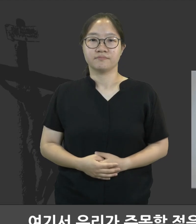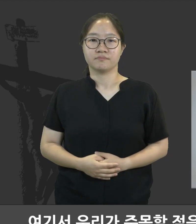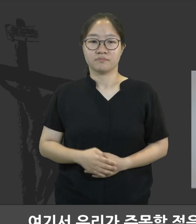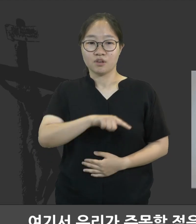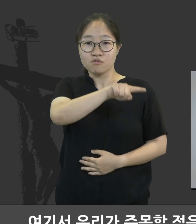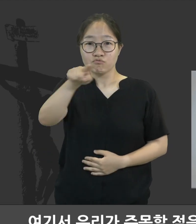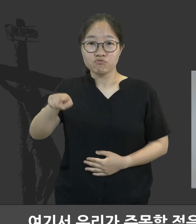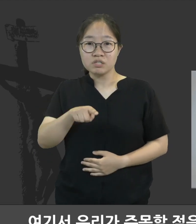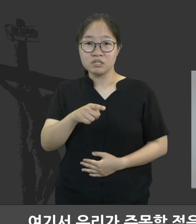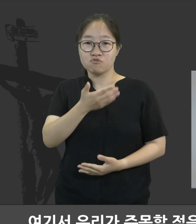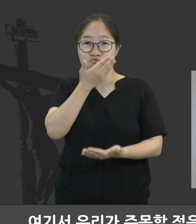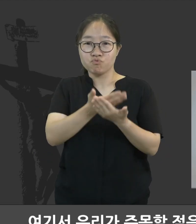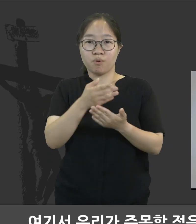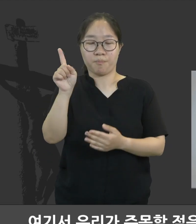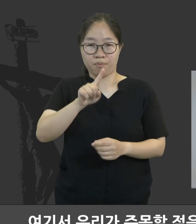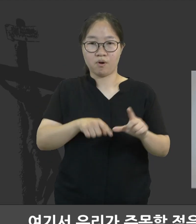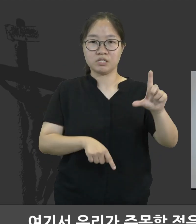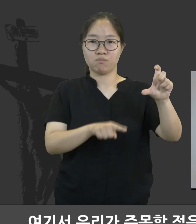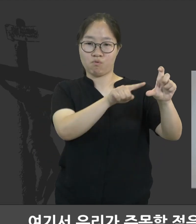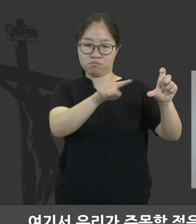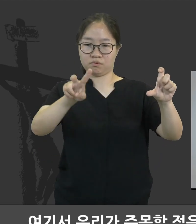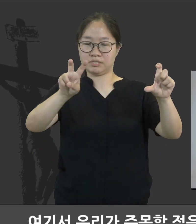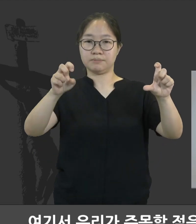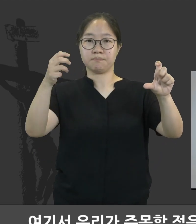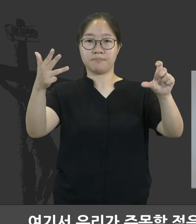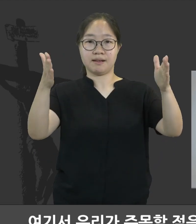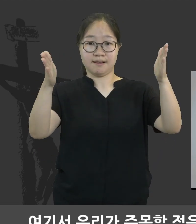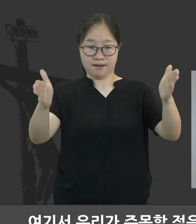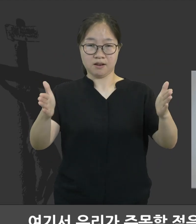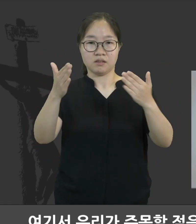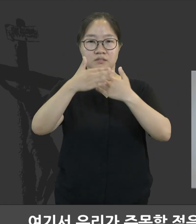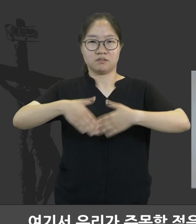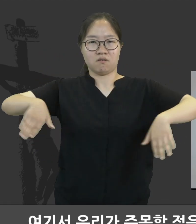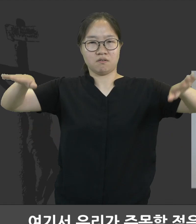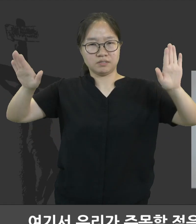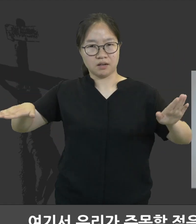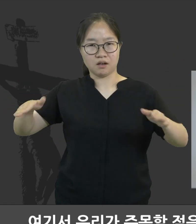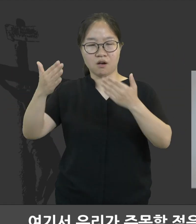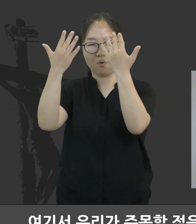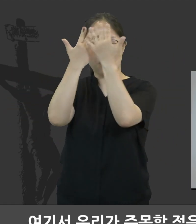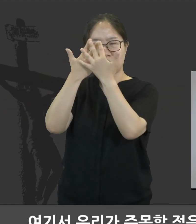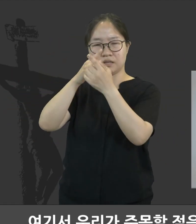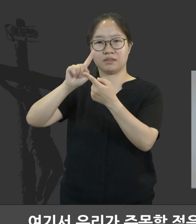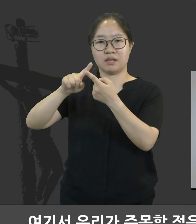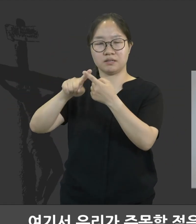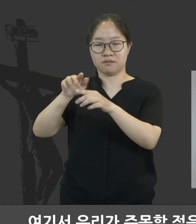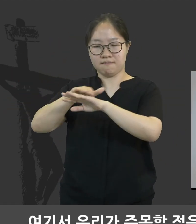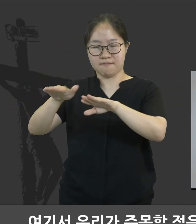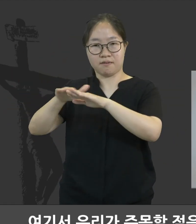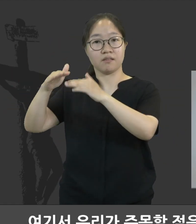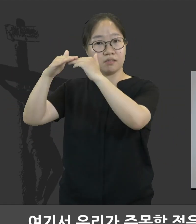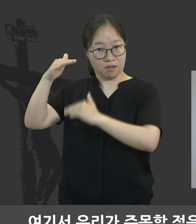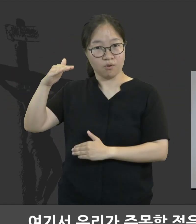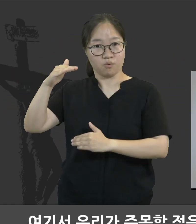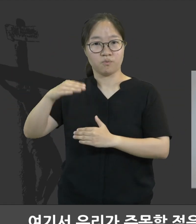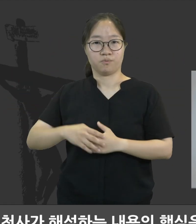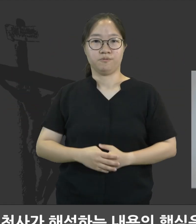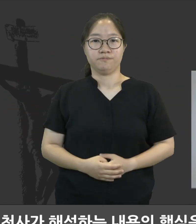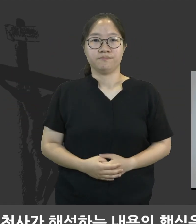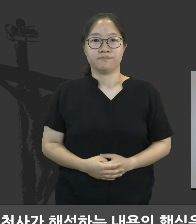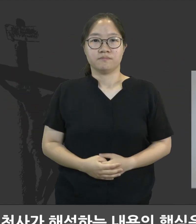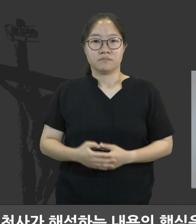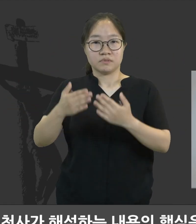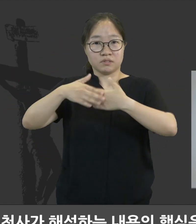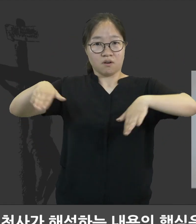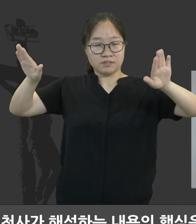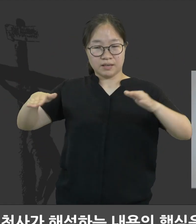점은 15절부터 28절까지 천사가 환상을 해석하는 내용입니다. 천사가 해석하는